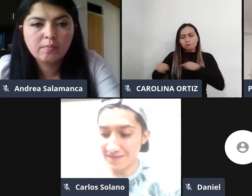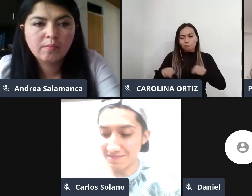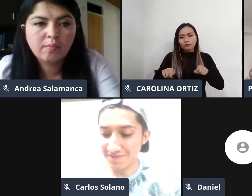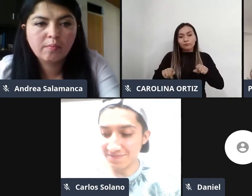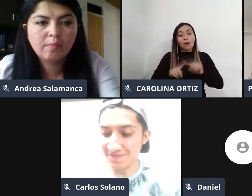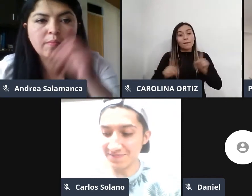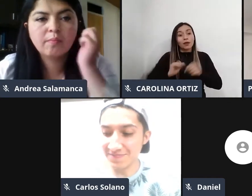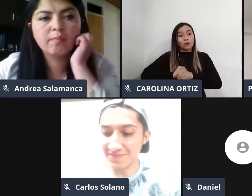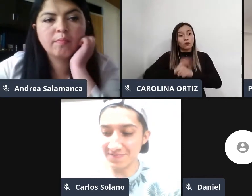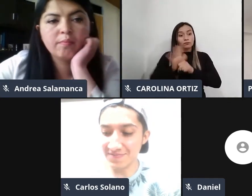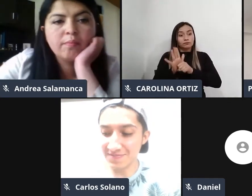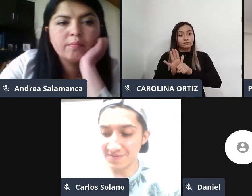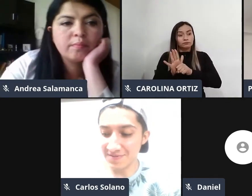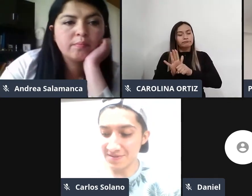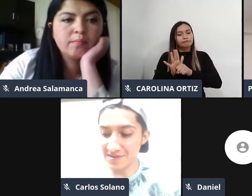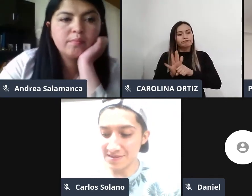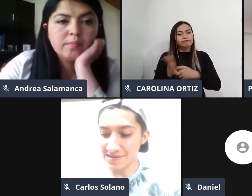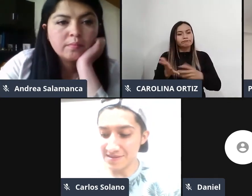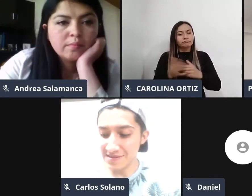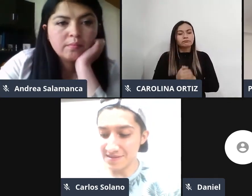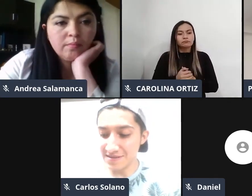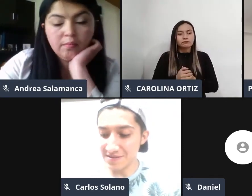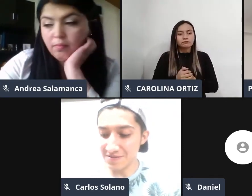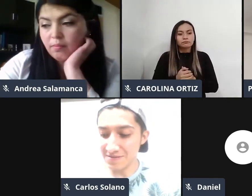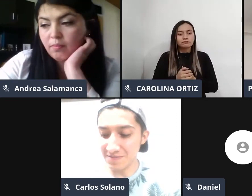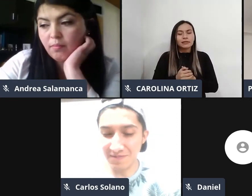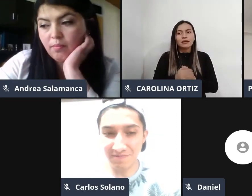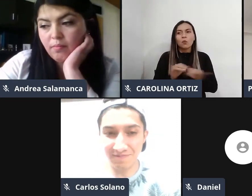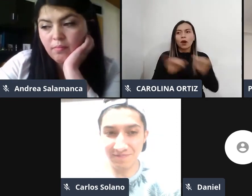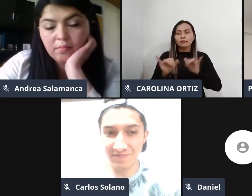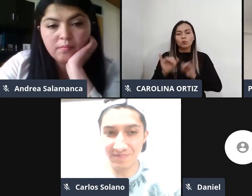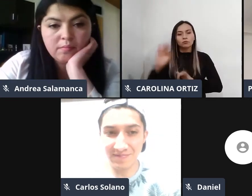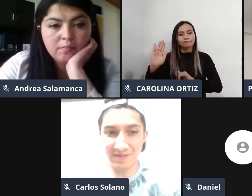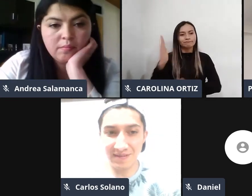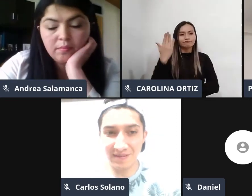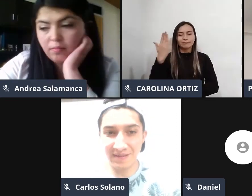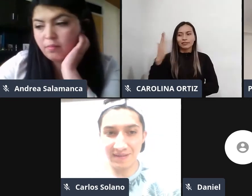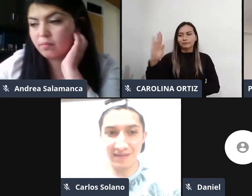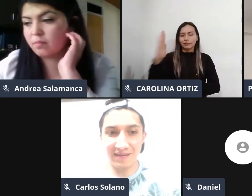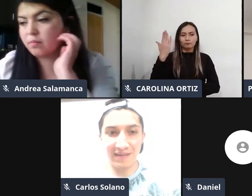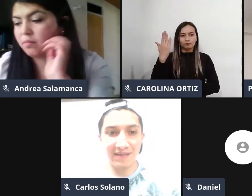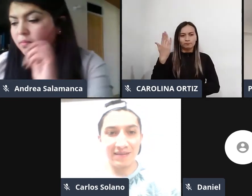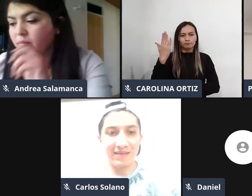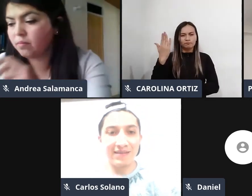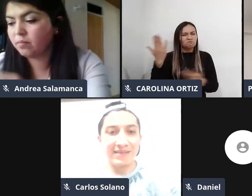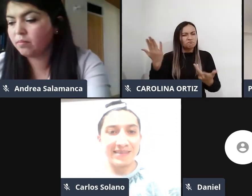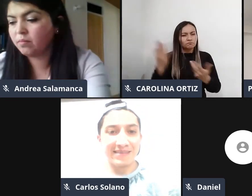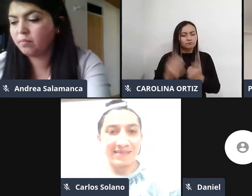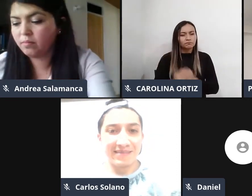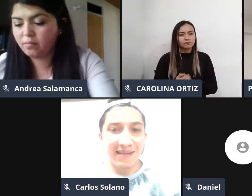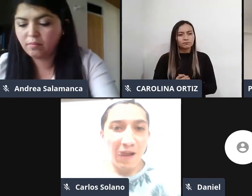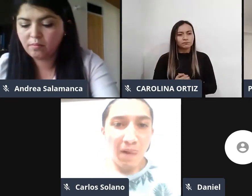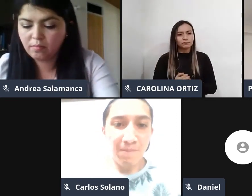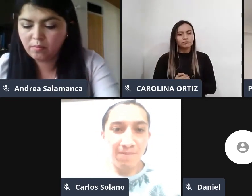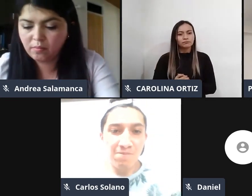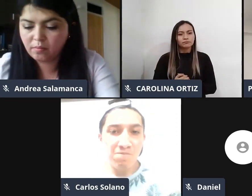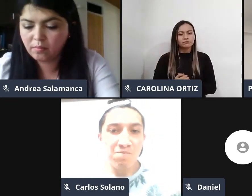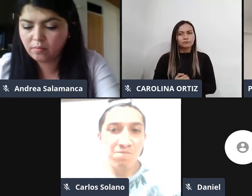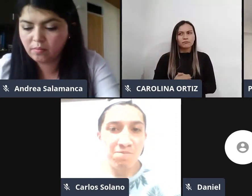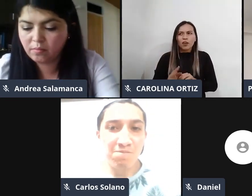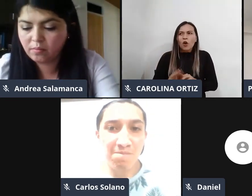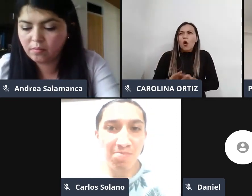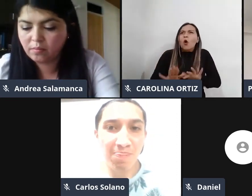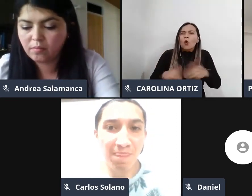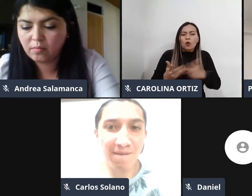pandemia nos entrega un espejo, y es el espejo de la